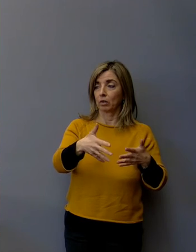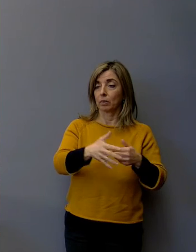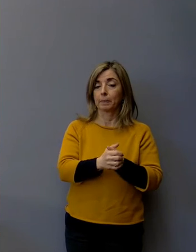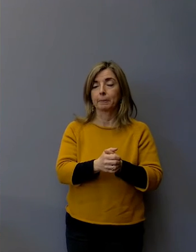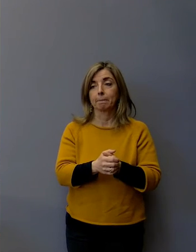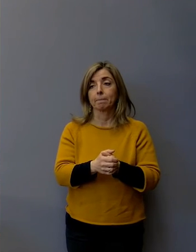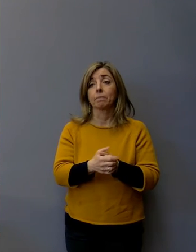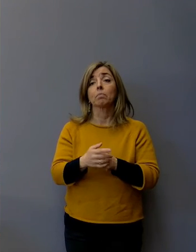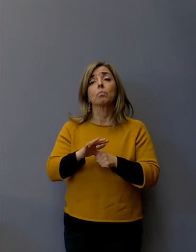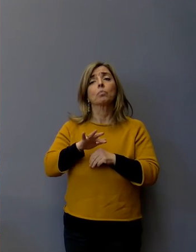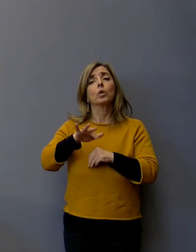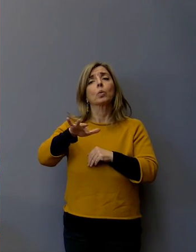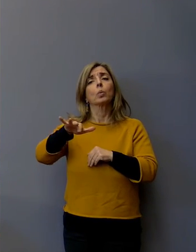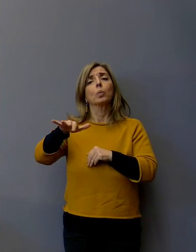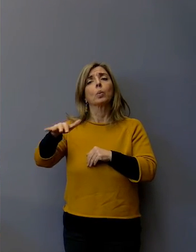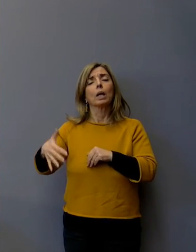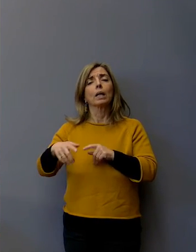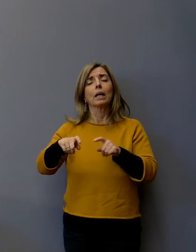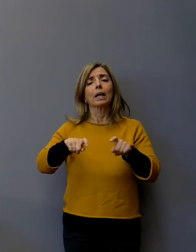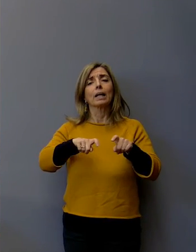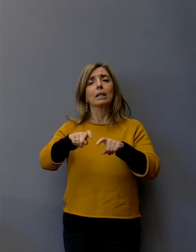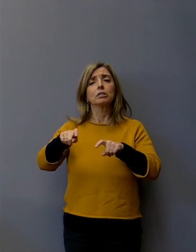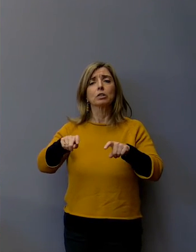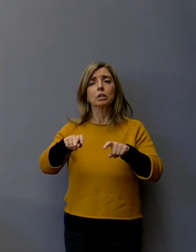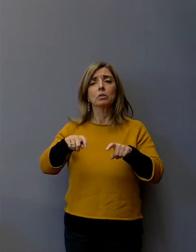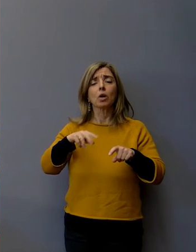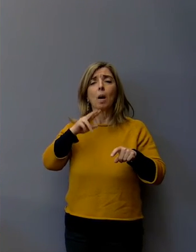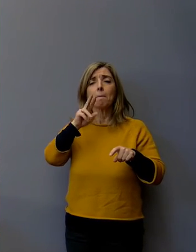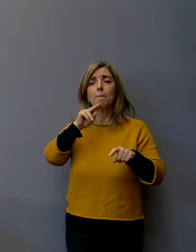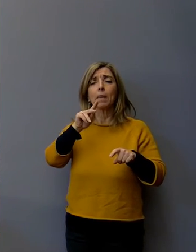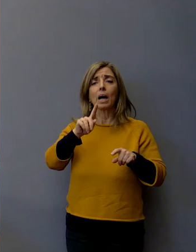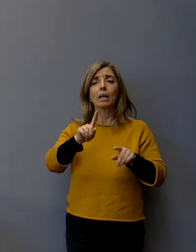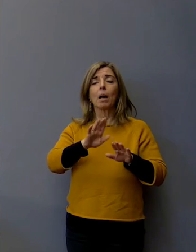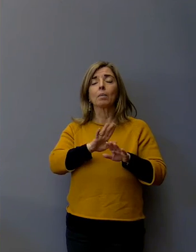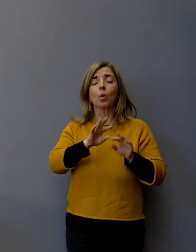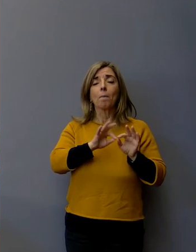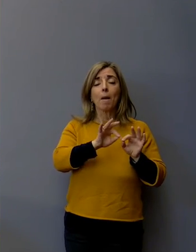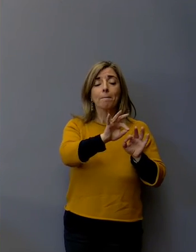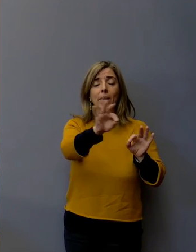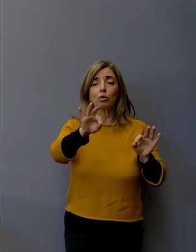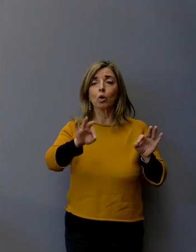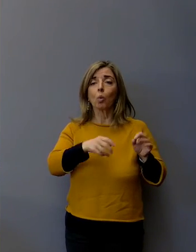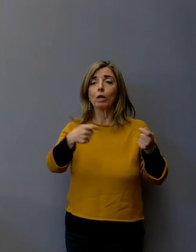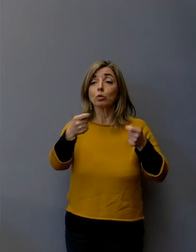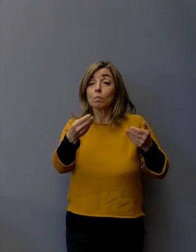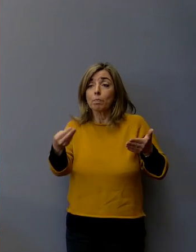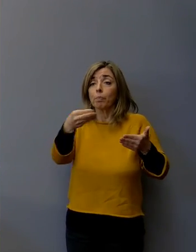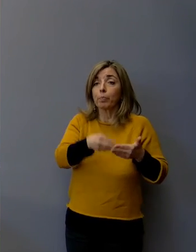quella famosa registrazione che parta un metro quadro non più m quadri supermercati parlavamo di grande